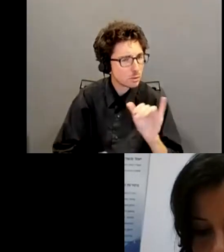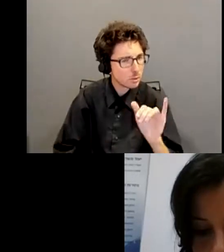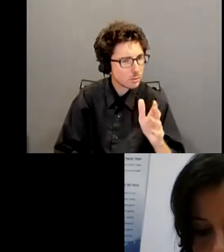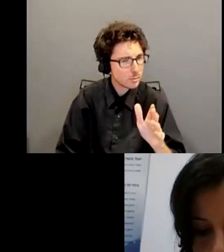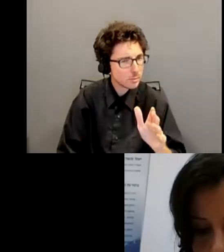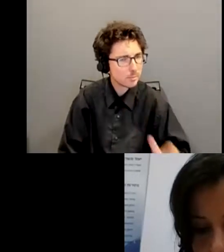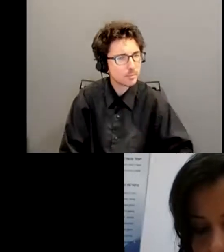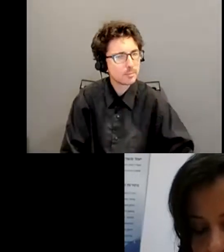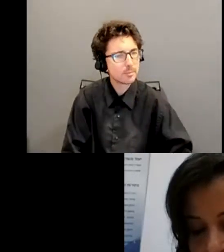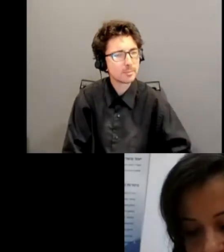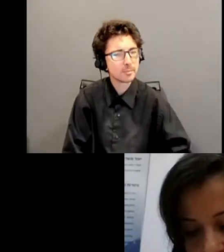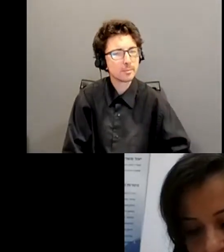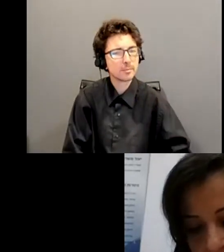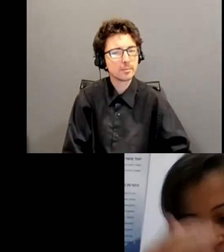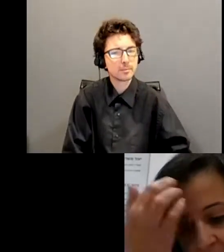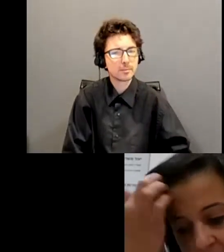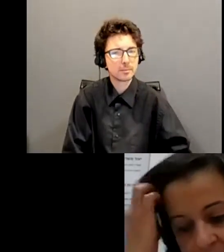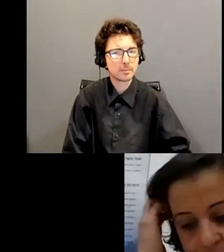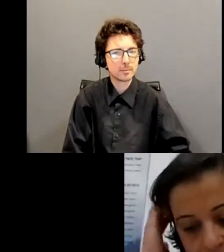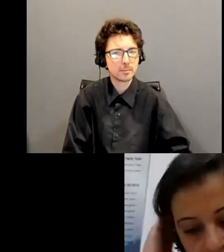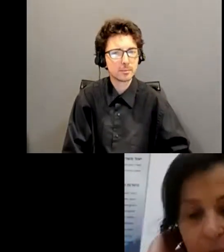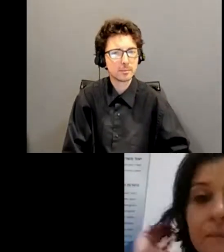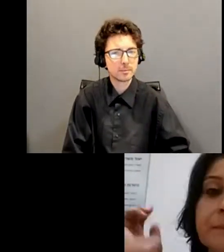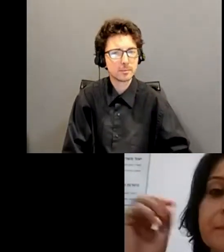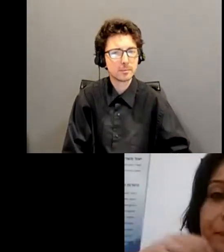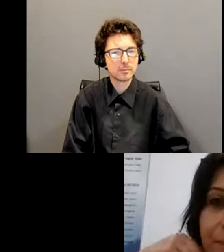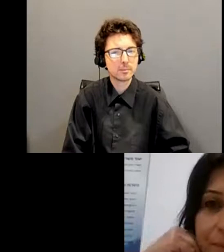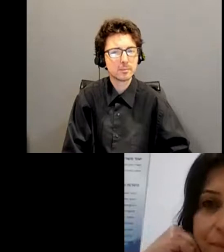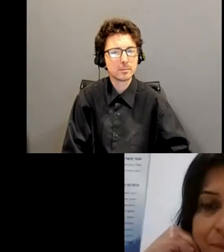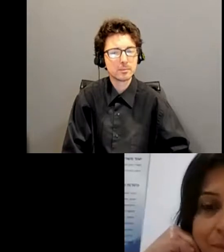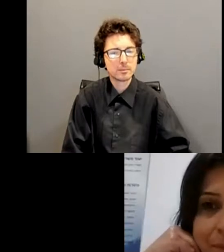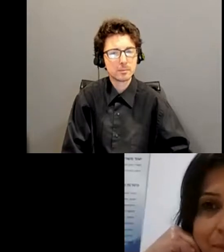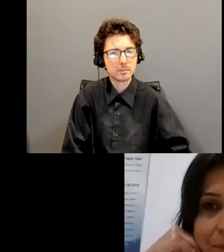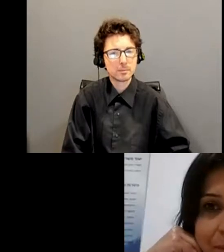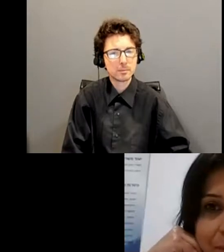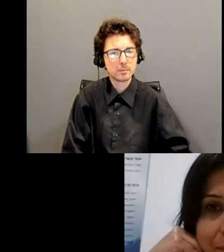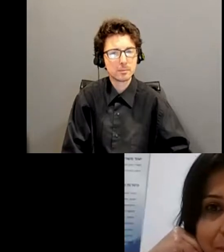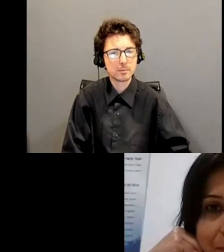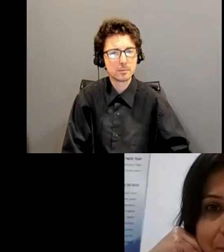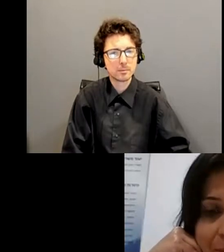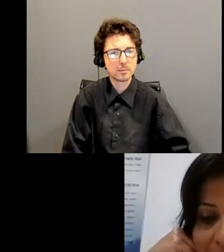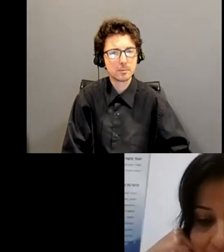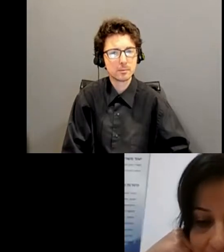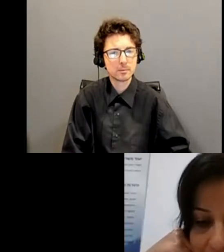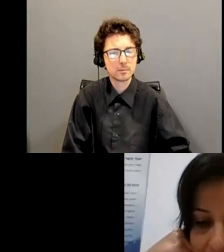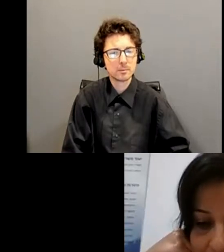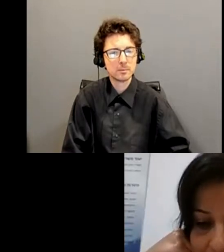كثير فعاليات مختلفة مثل رسم، طبخ، رياضة